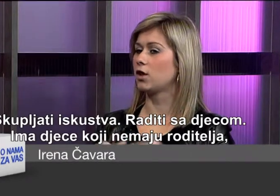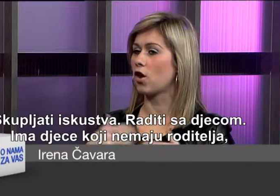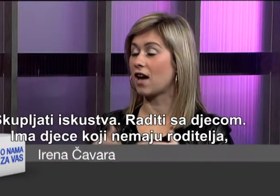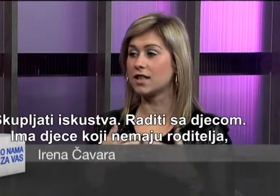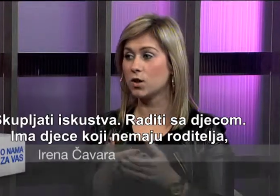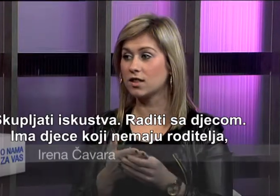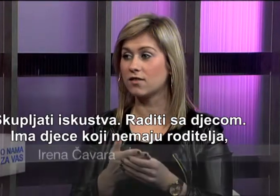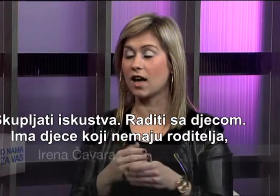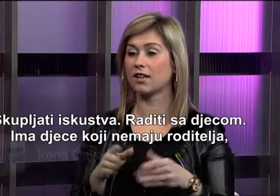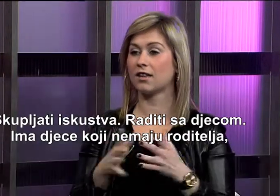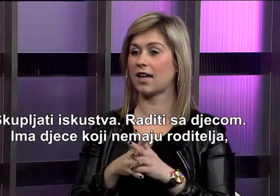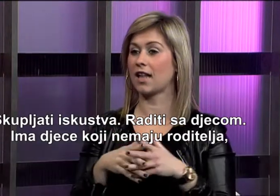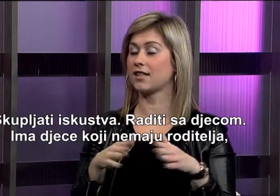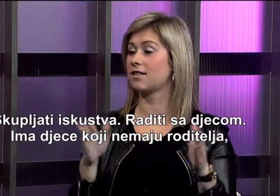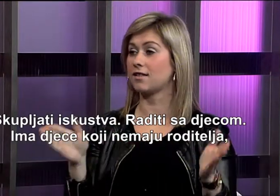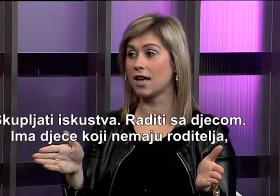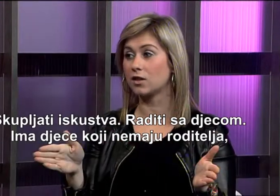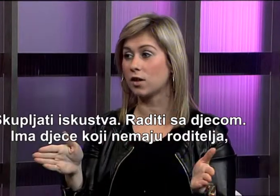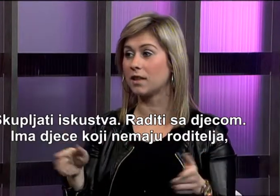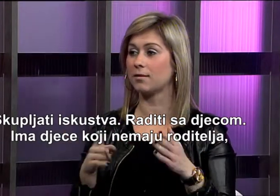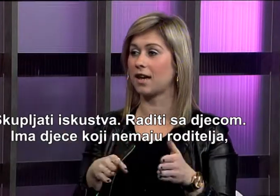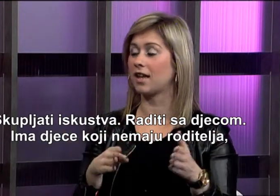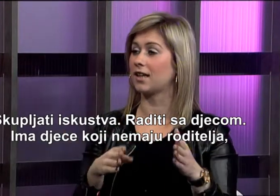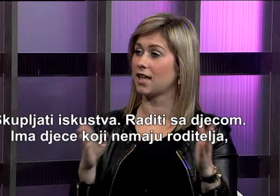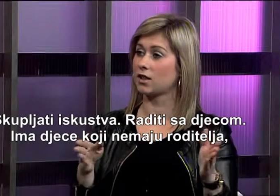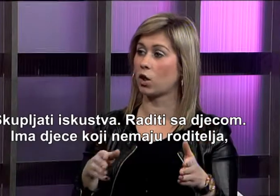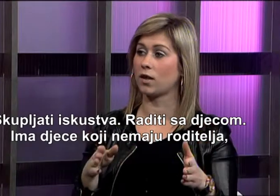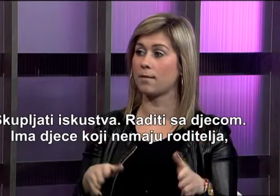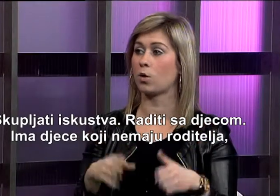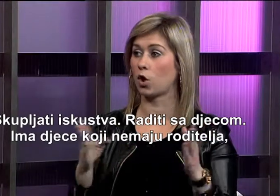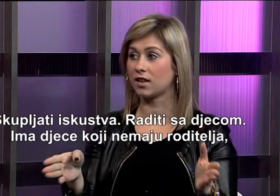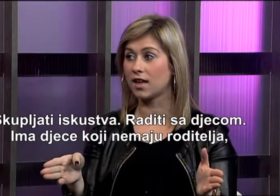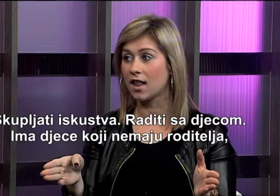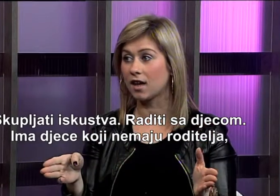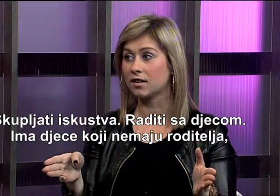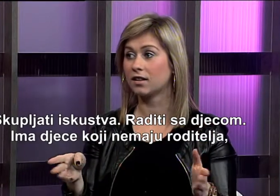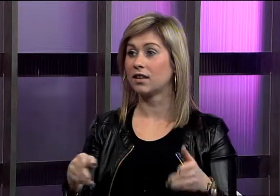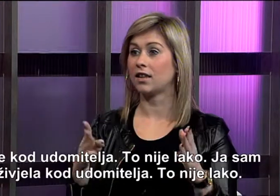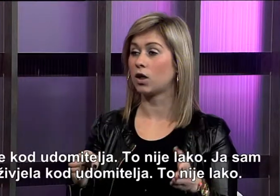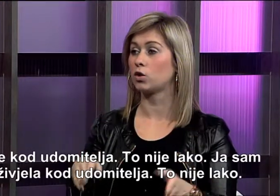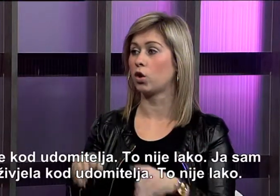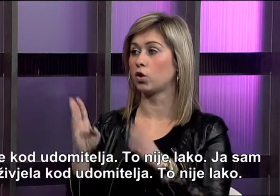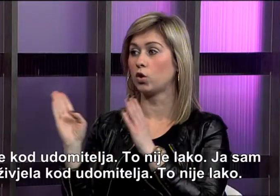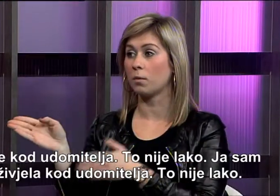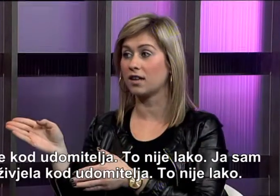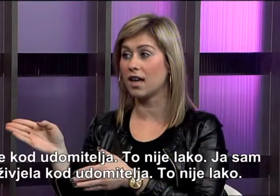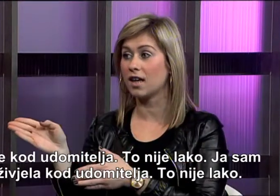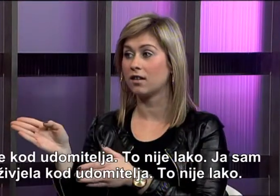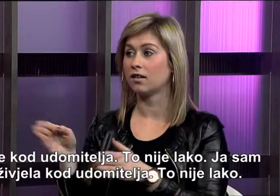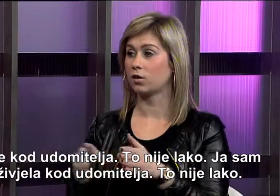Učiti nova iskustva, raditi sa djetom. Ima neka djeca koja nema roditelja, neko su kod udomitelja,